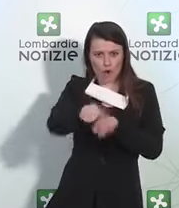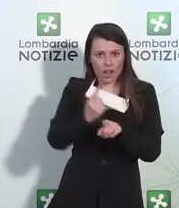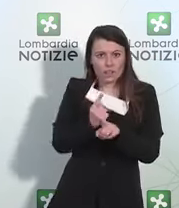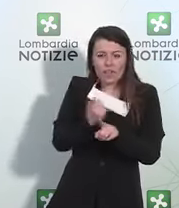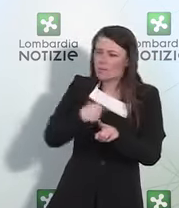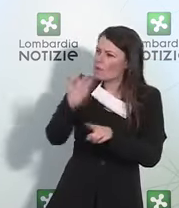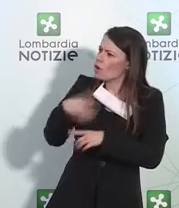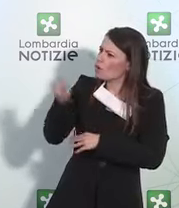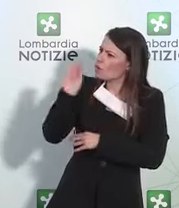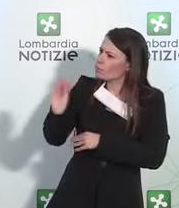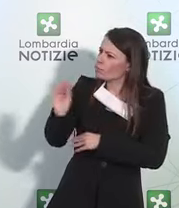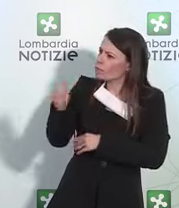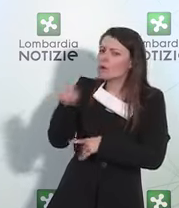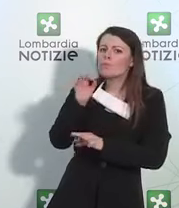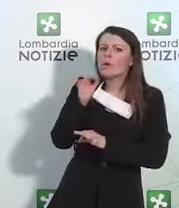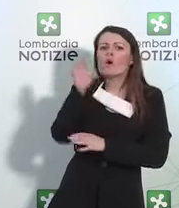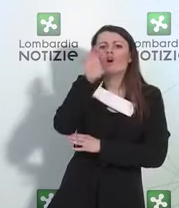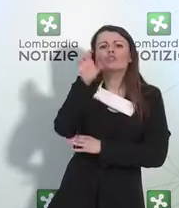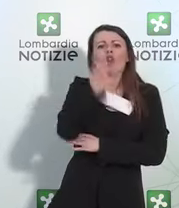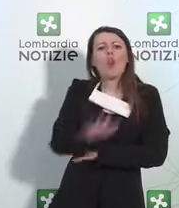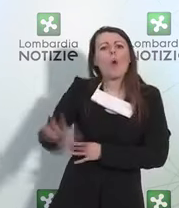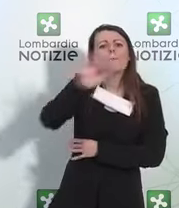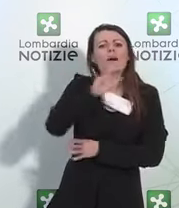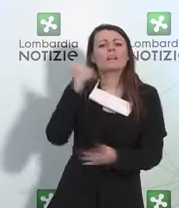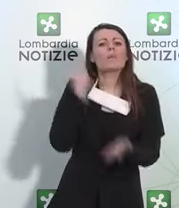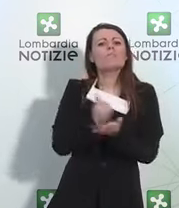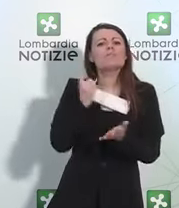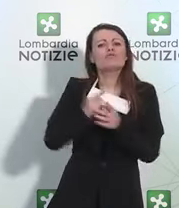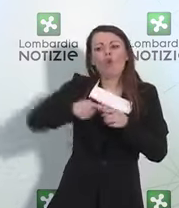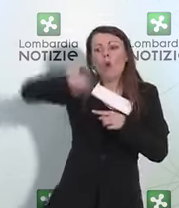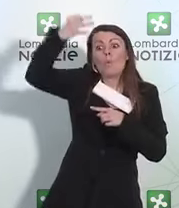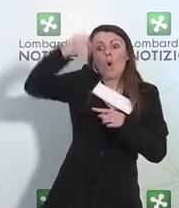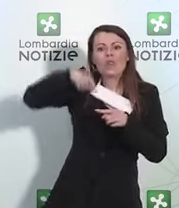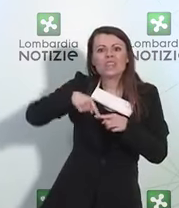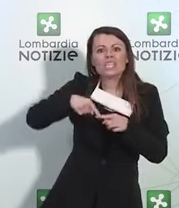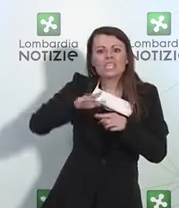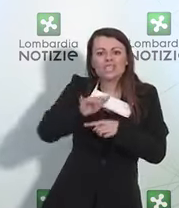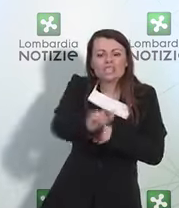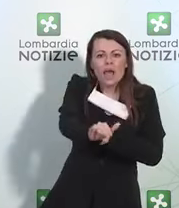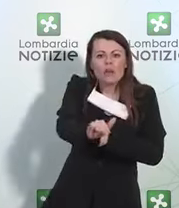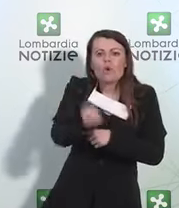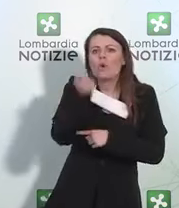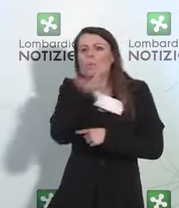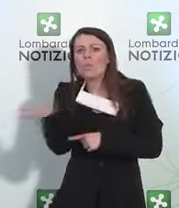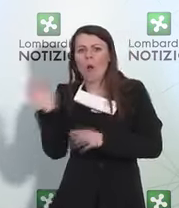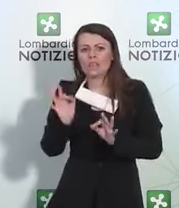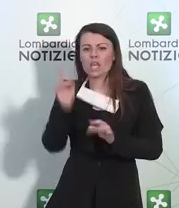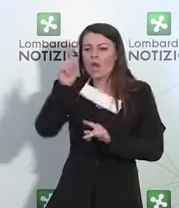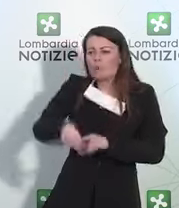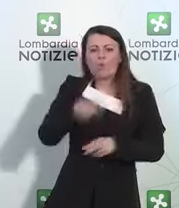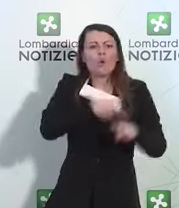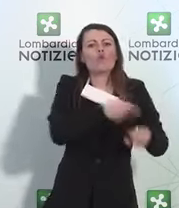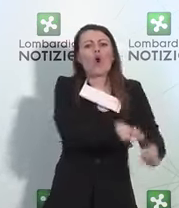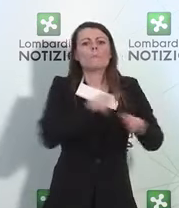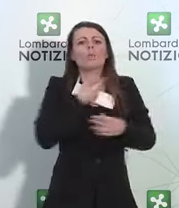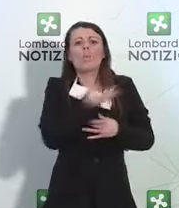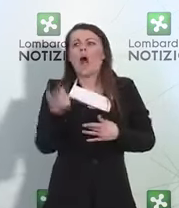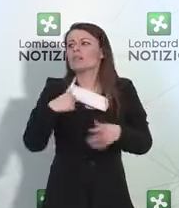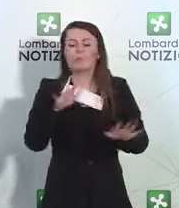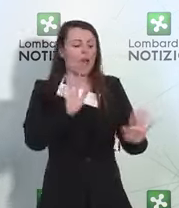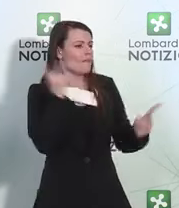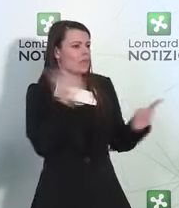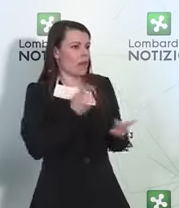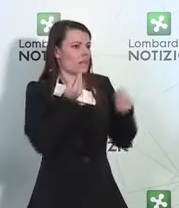in regione lombardia delle mascherine e quante attualmente se lei sa il numero ve ne sono arrivati dai luoghi dove dorme